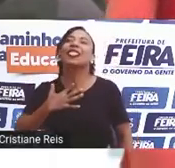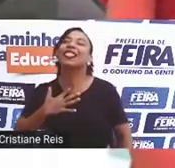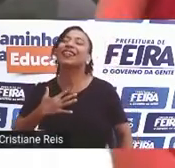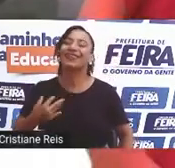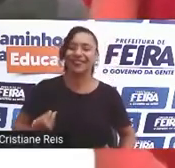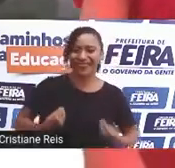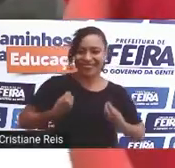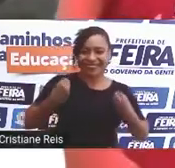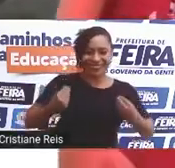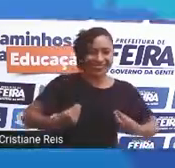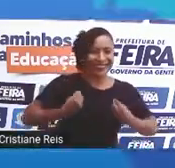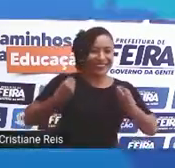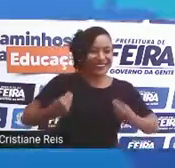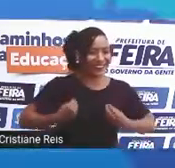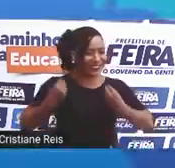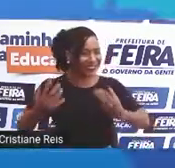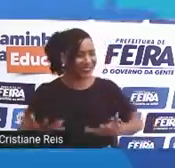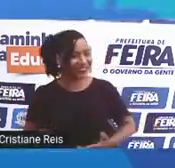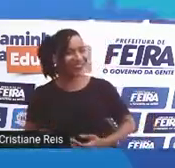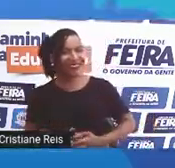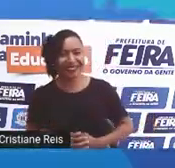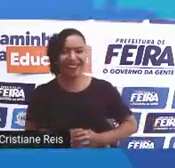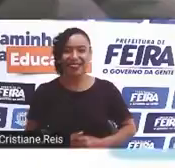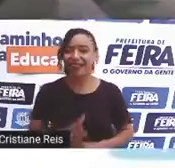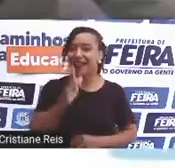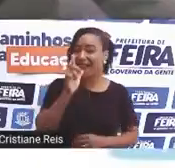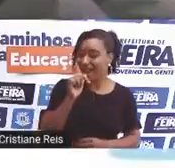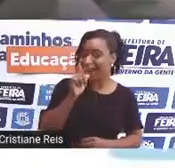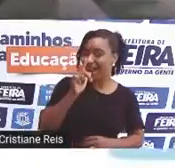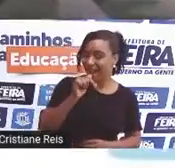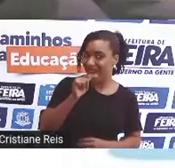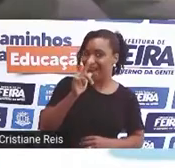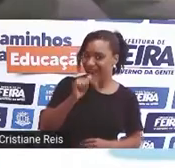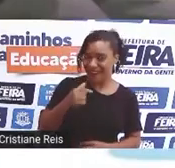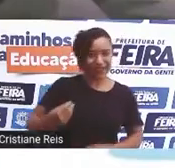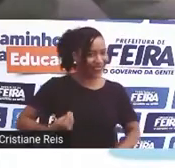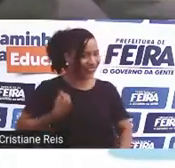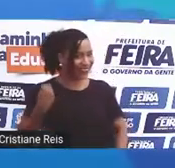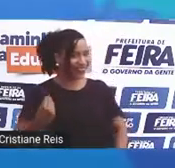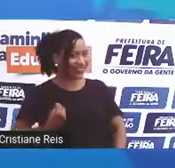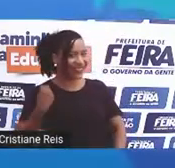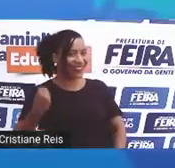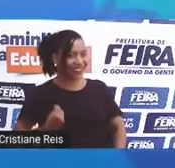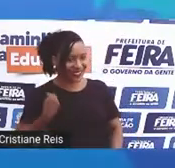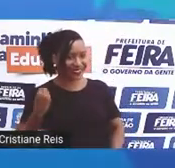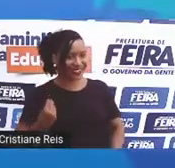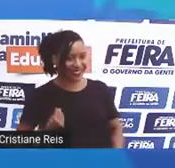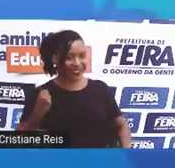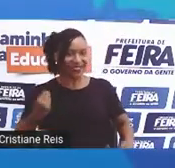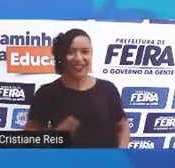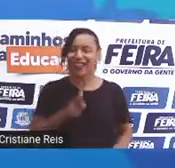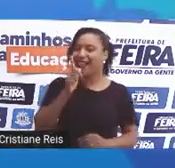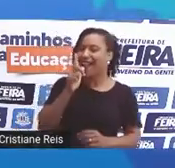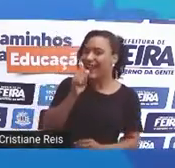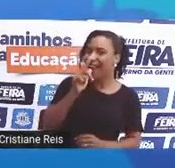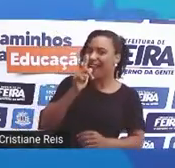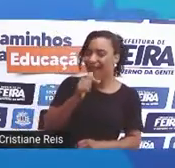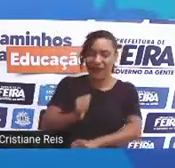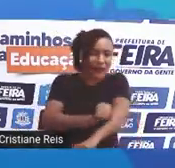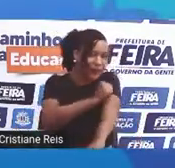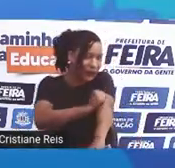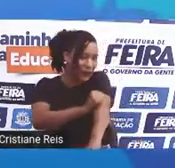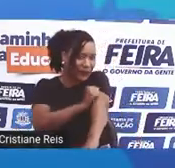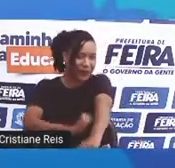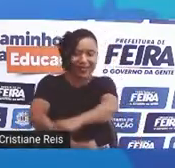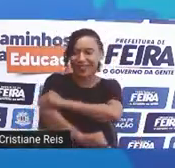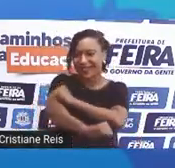posso viver. Água é vida. É vida. Tira a sede, lava e